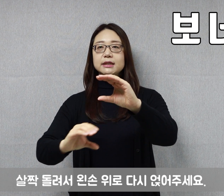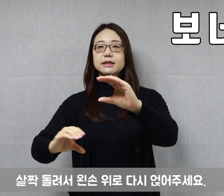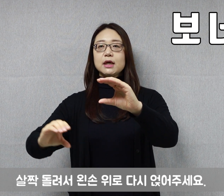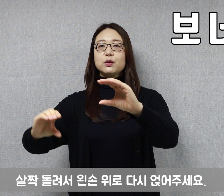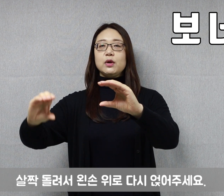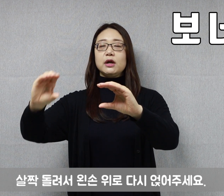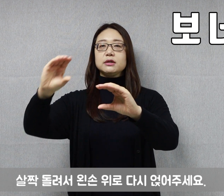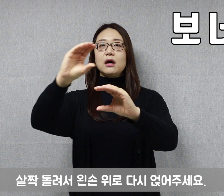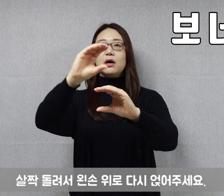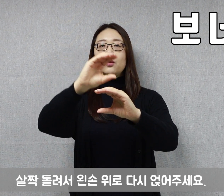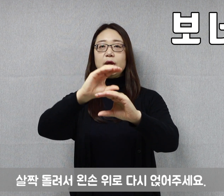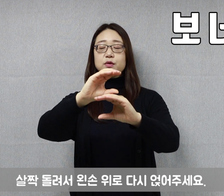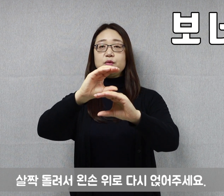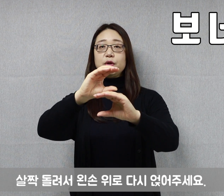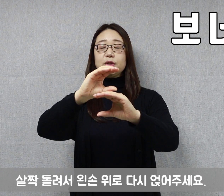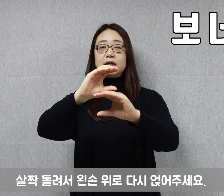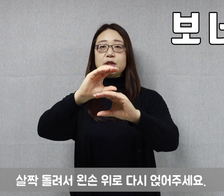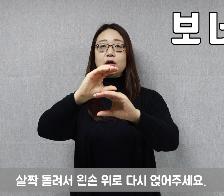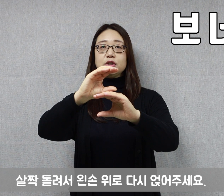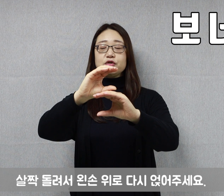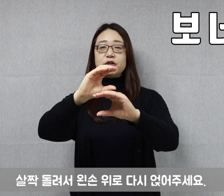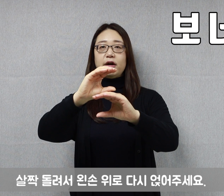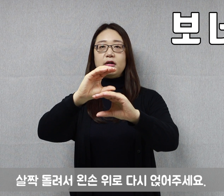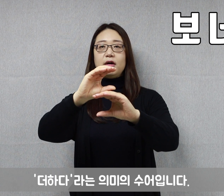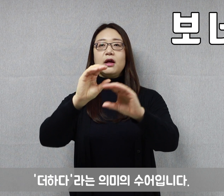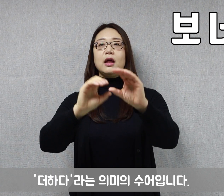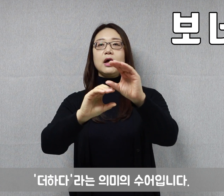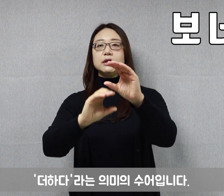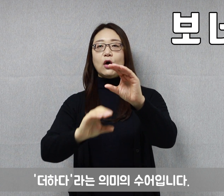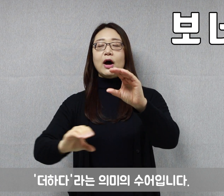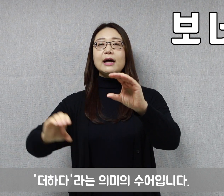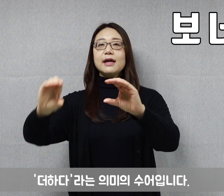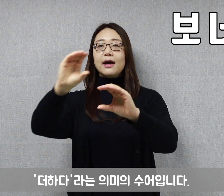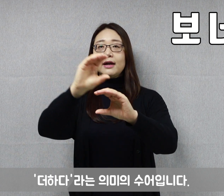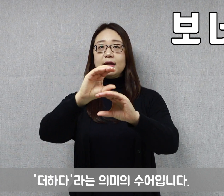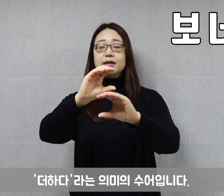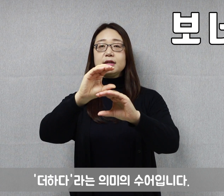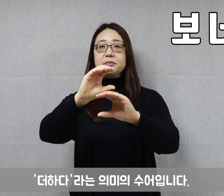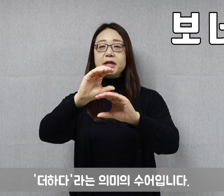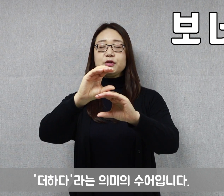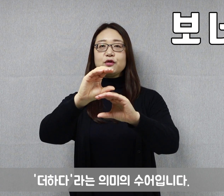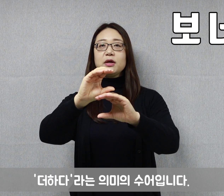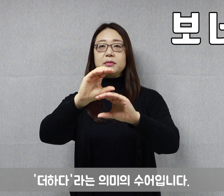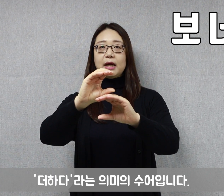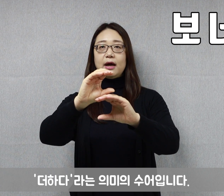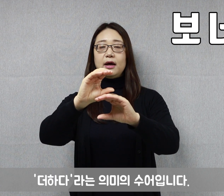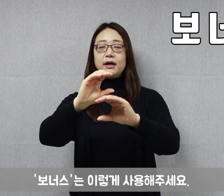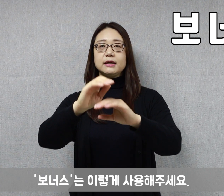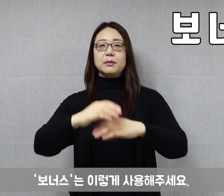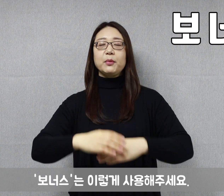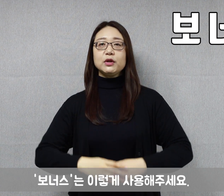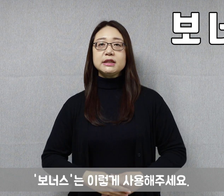살짝 돌려서 왼손 위로 다시 얹어주세요. 더하다 라는 의미의 수어입니다. 그래서